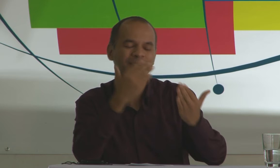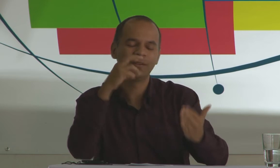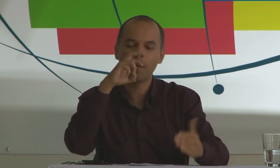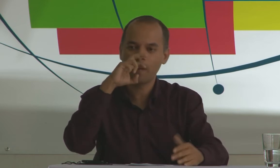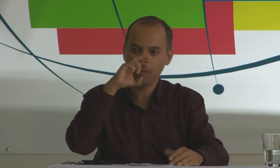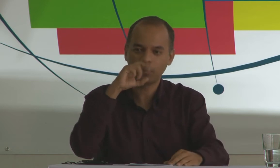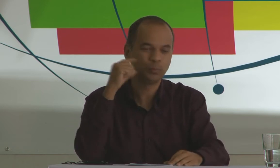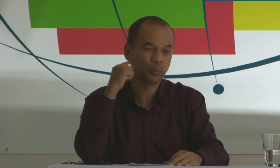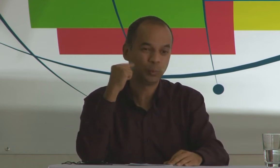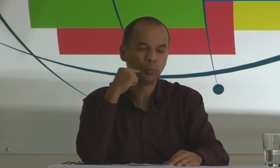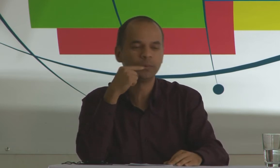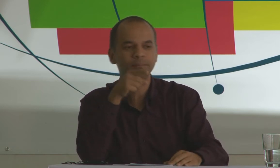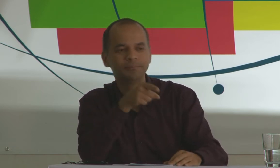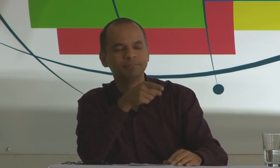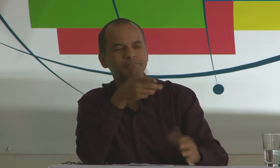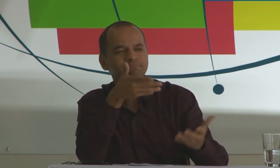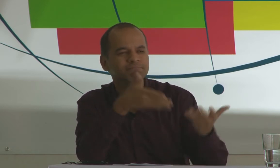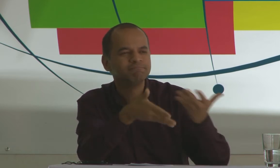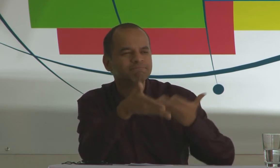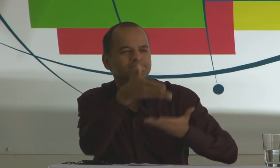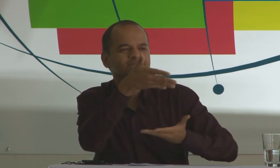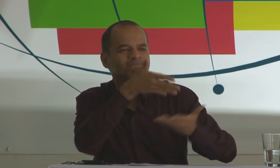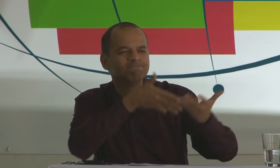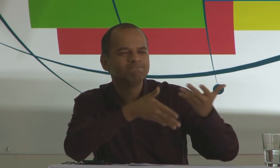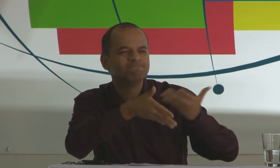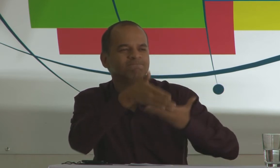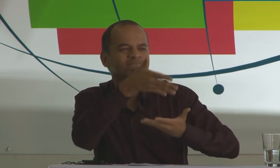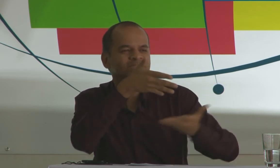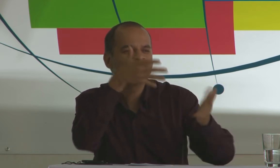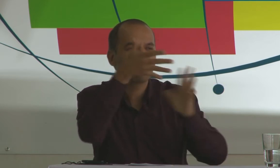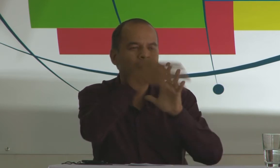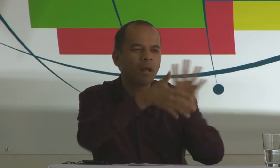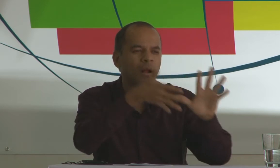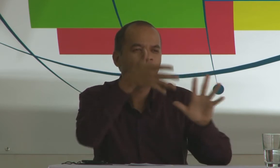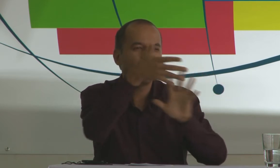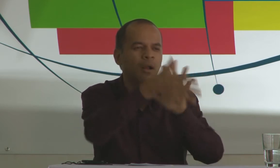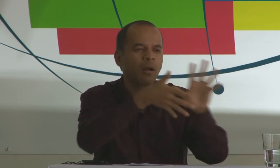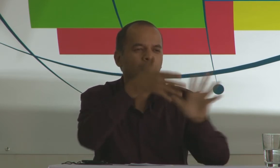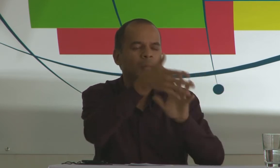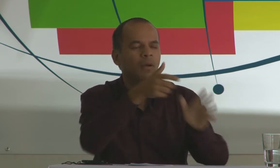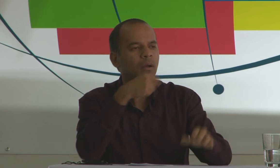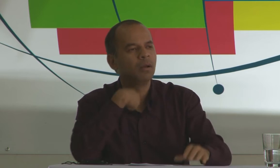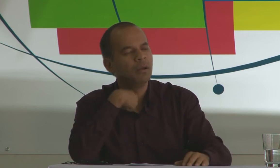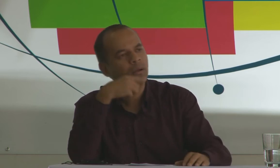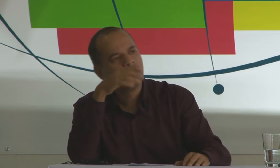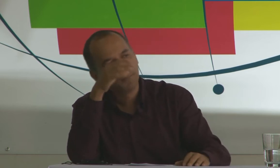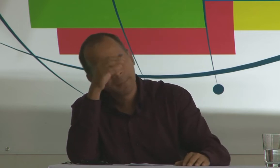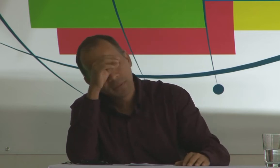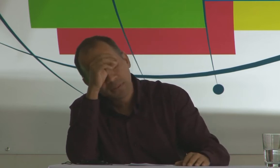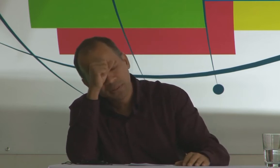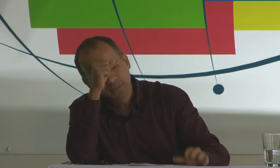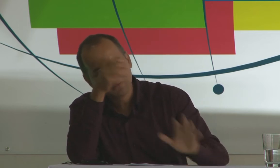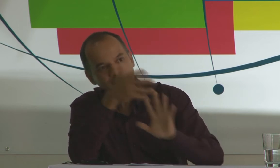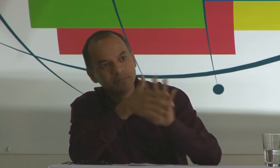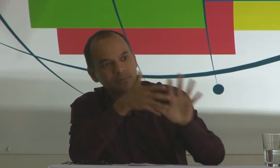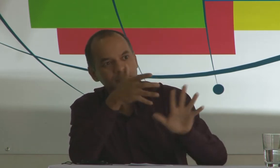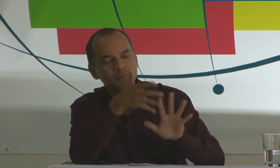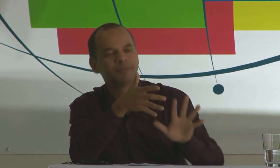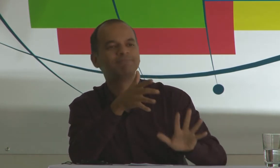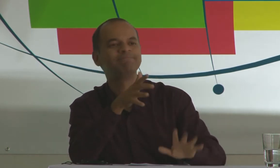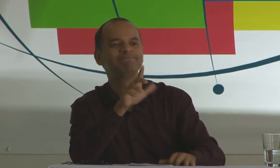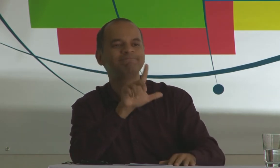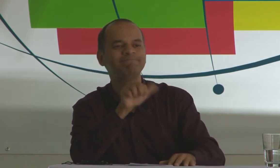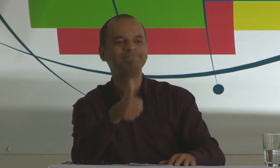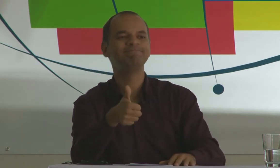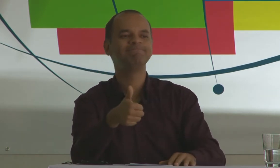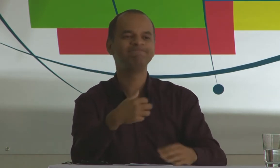Então, o meu contato com a língua de sinais aconteceu pela primeira vez também na escola, eu estou sinalizando na escola oral auditiva. E à medida